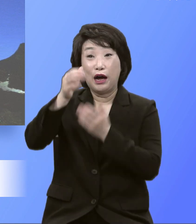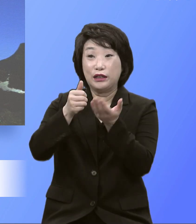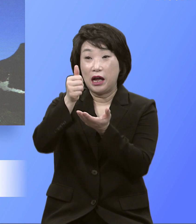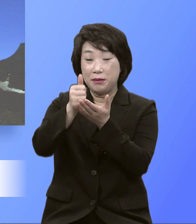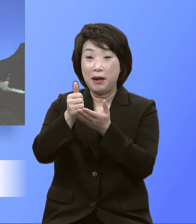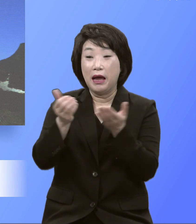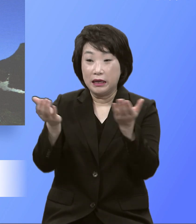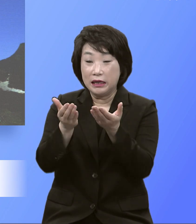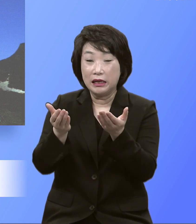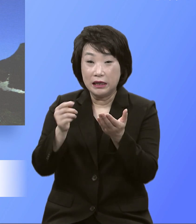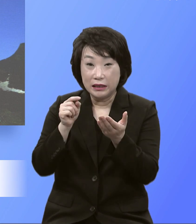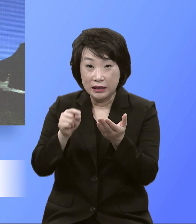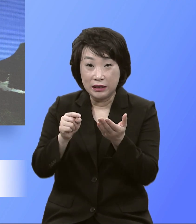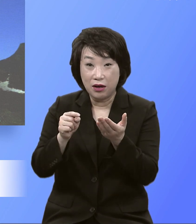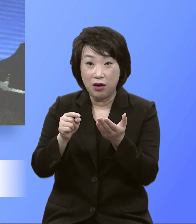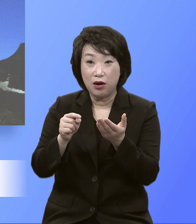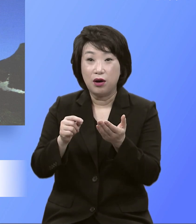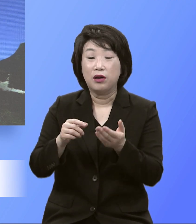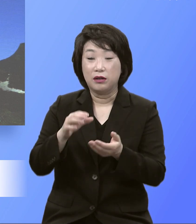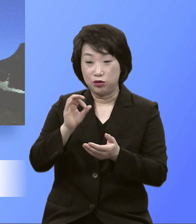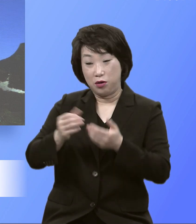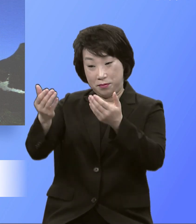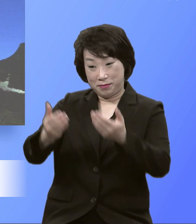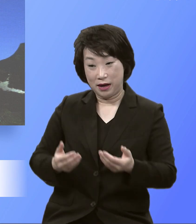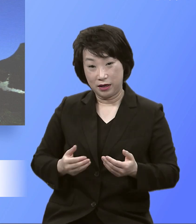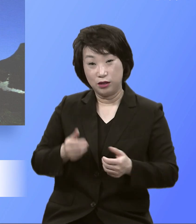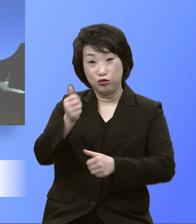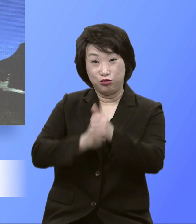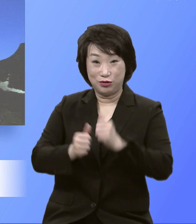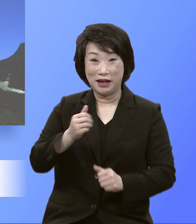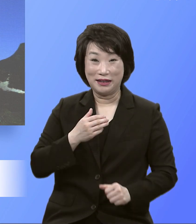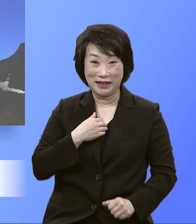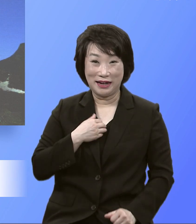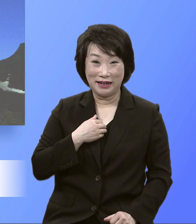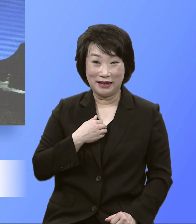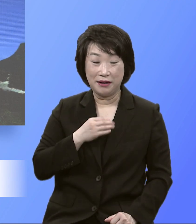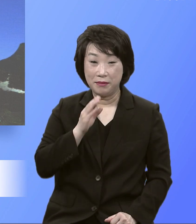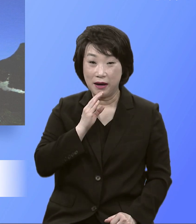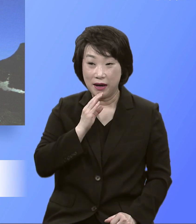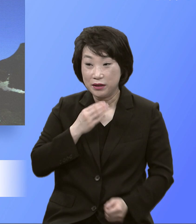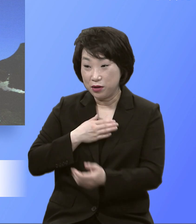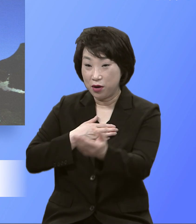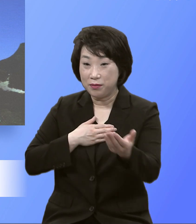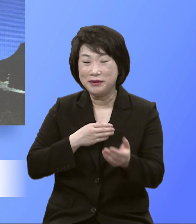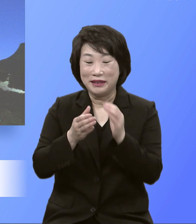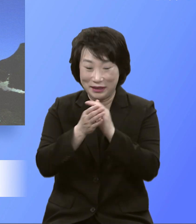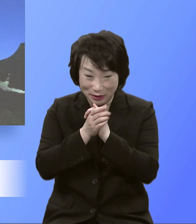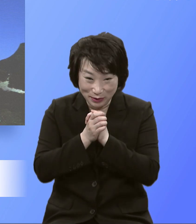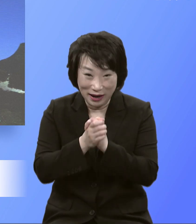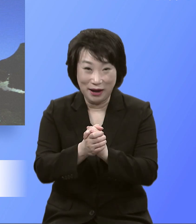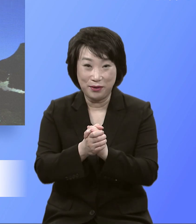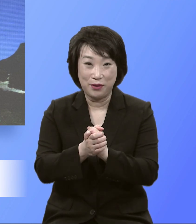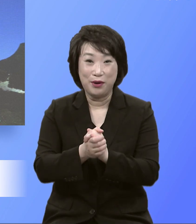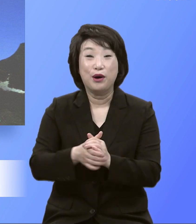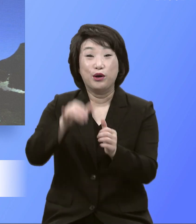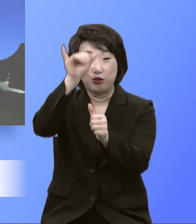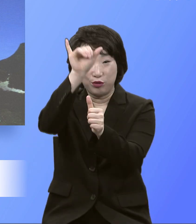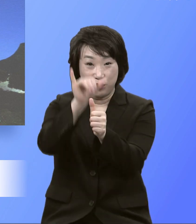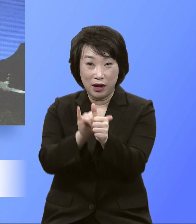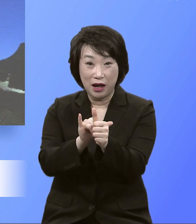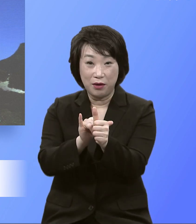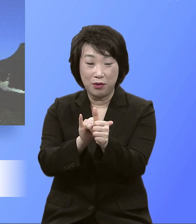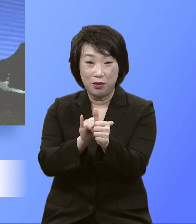하나님의 사역을 유혹으로 받은 후사구나. 그래서 여러분이 기도하고